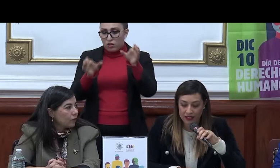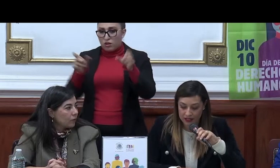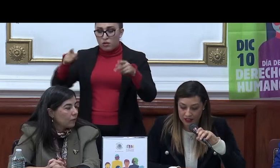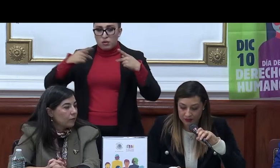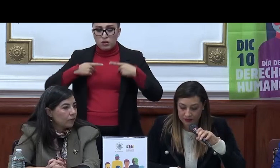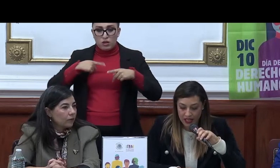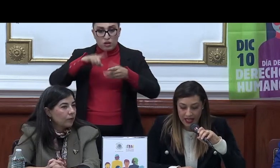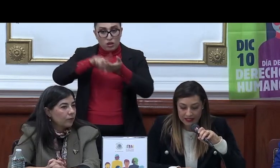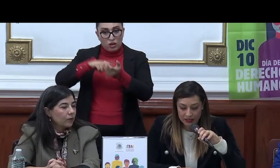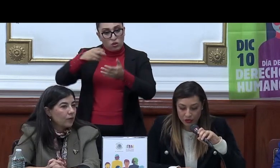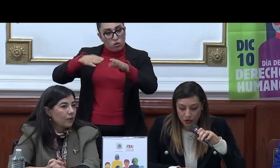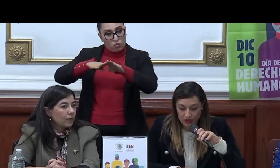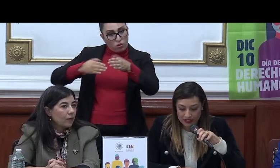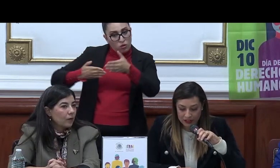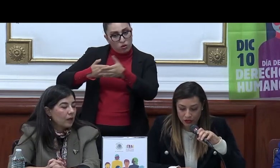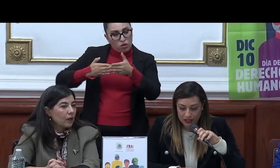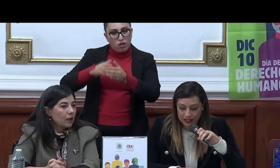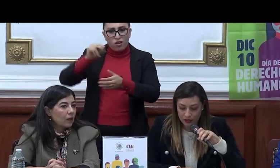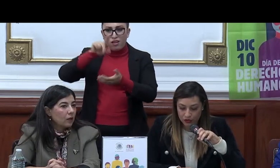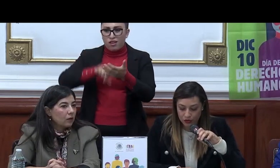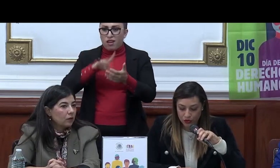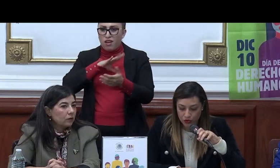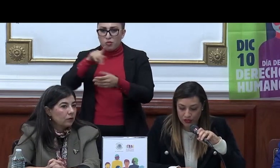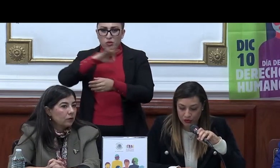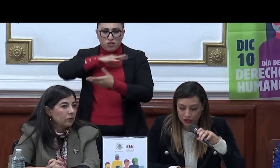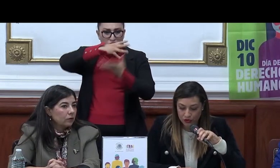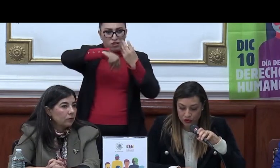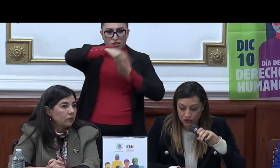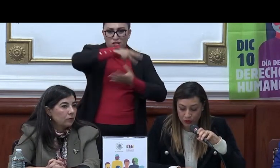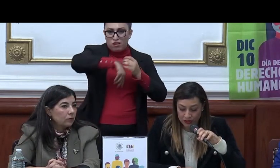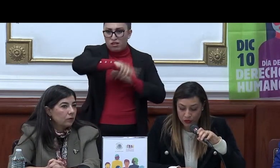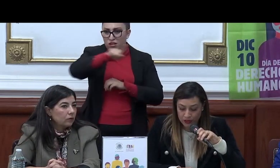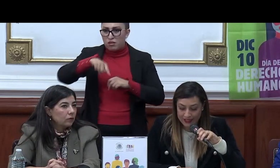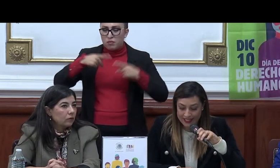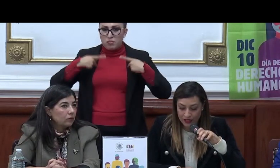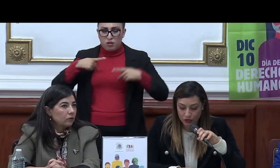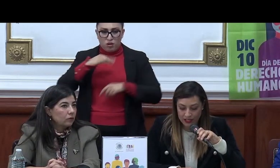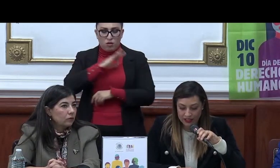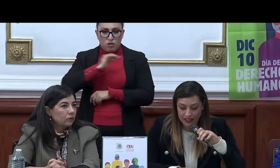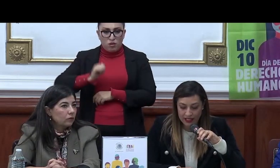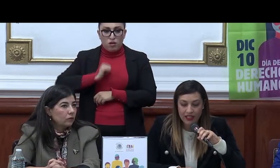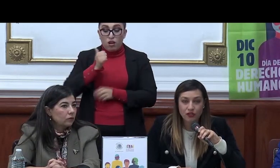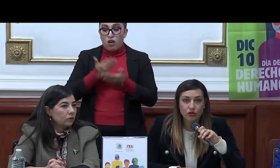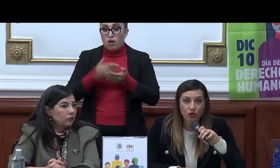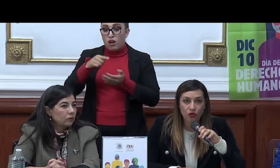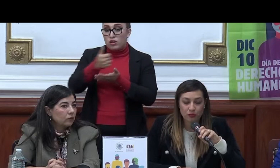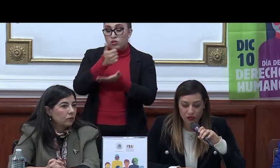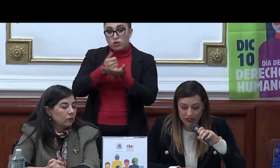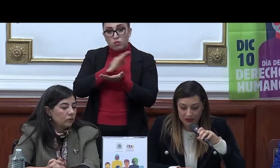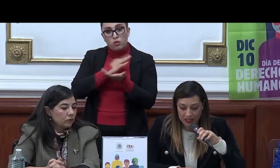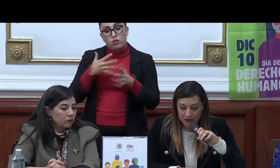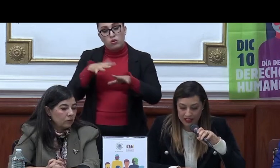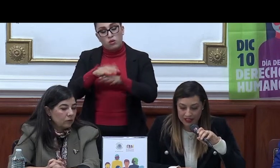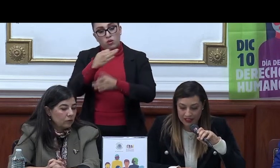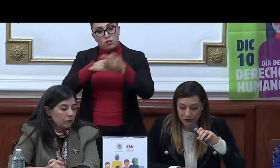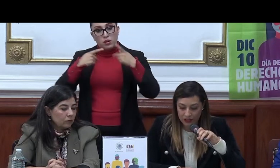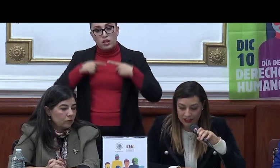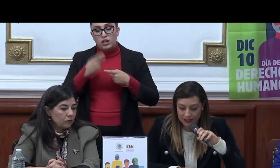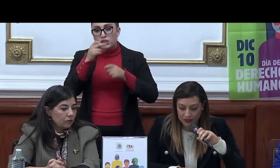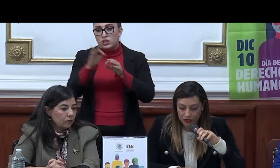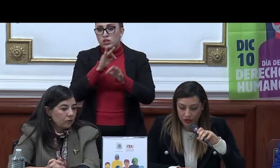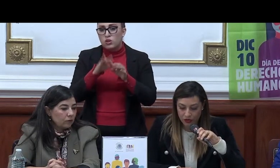una barrera. Estamos convencidos de que la construcción de una ciudad incluyente solo es posible mediante